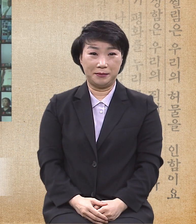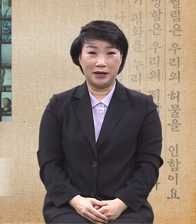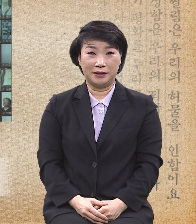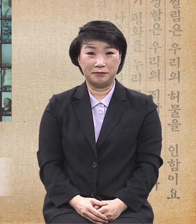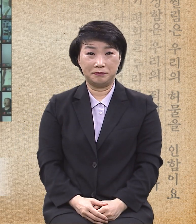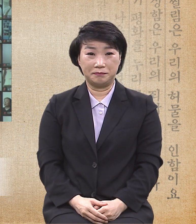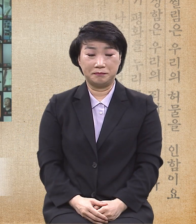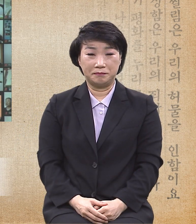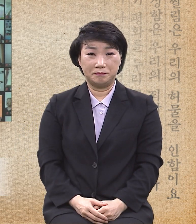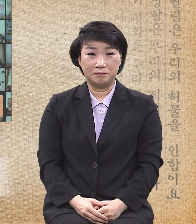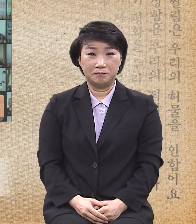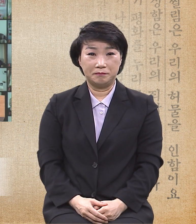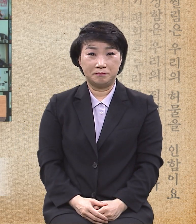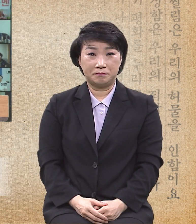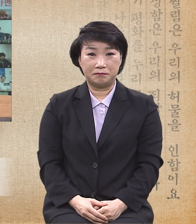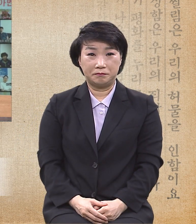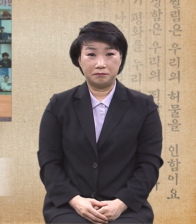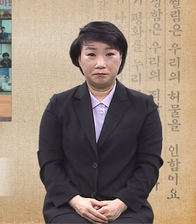하였느니라.